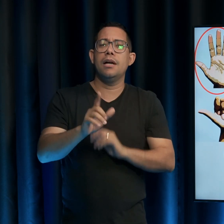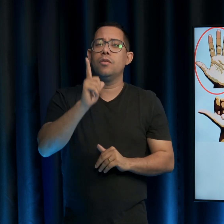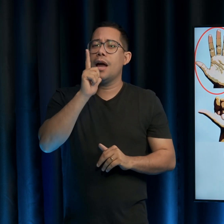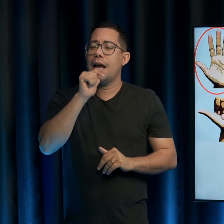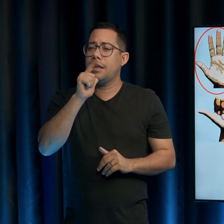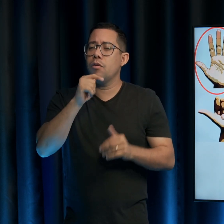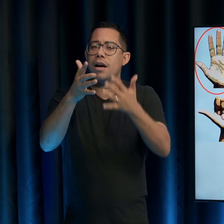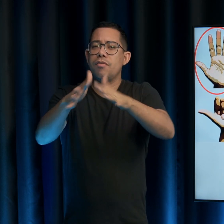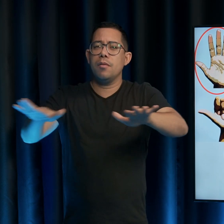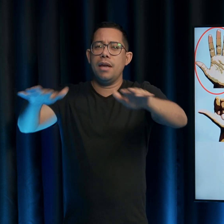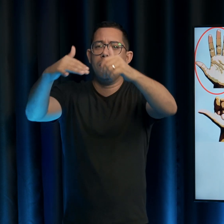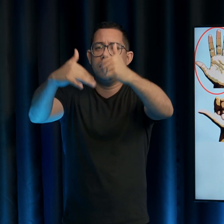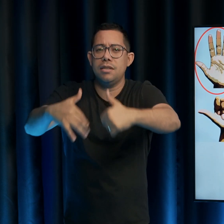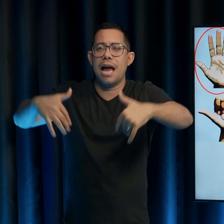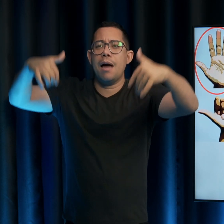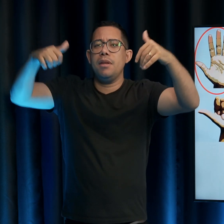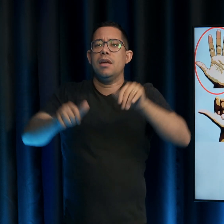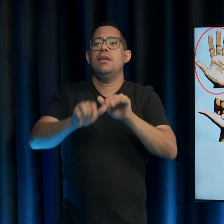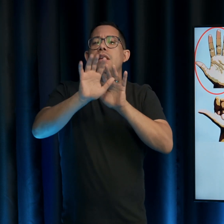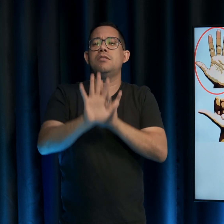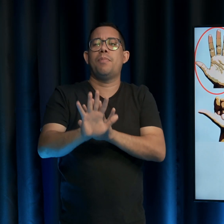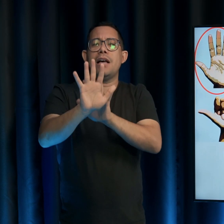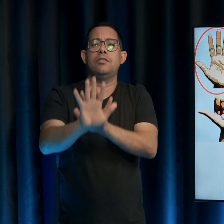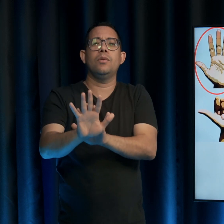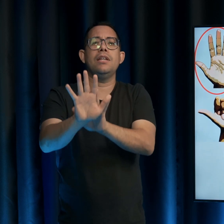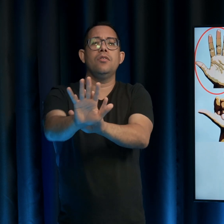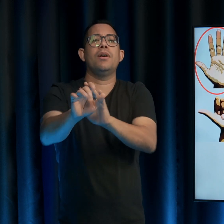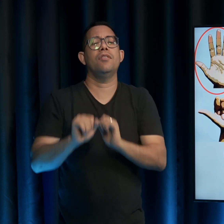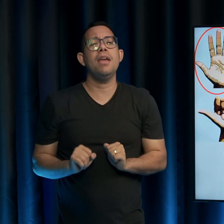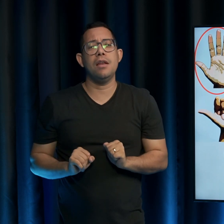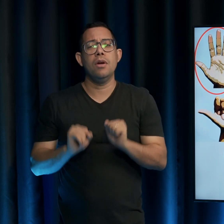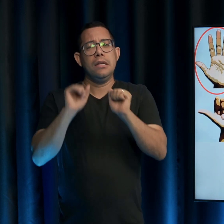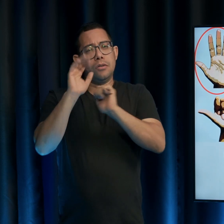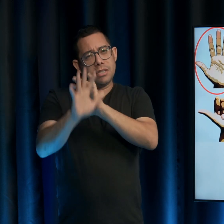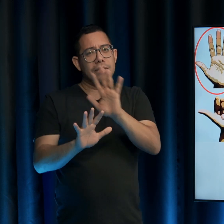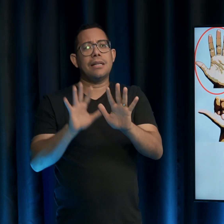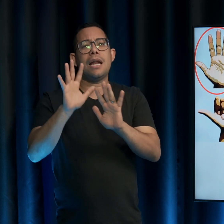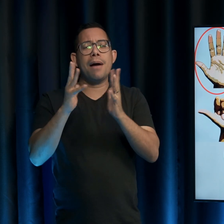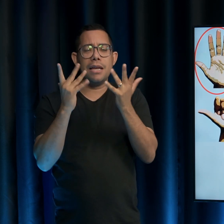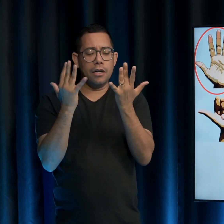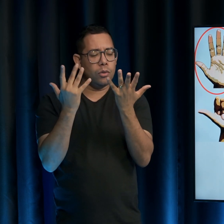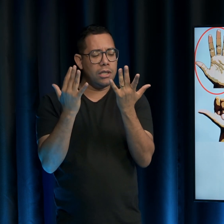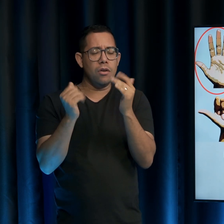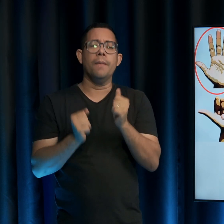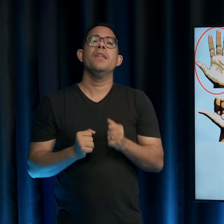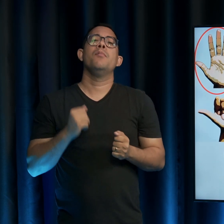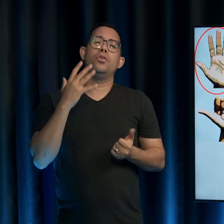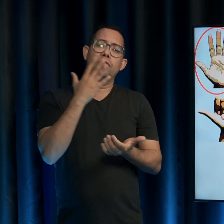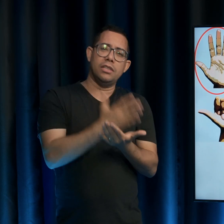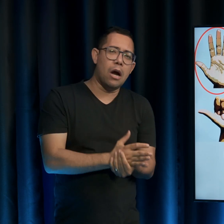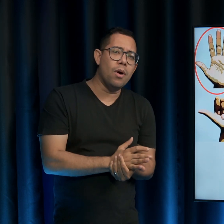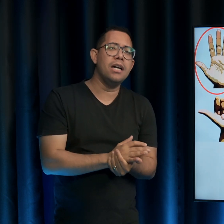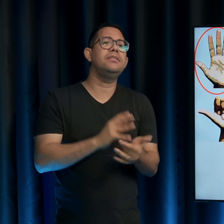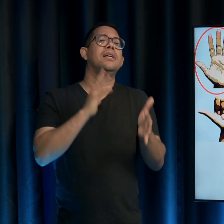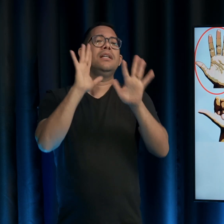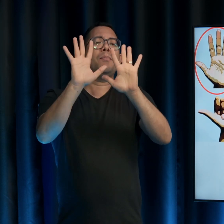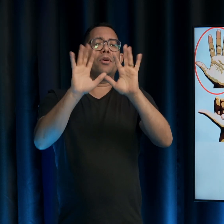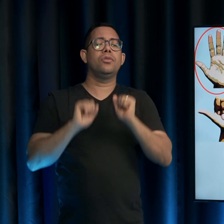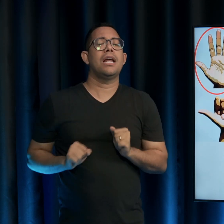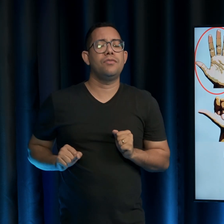Aí tem o Mar Vermelho que se abre e eles passam ali no Mar Vermelho. Então você já está trabalhando aqui, ó. Pôs o sinal antes, depois o